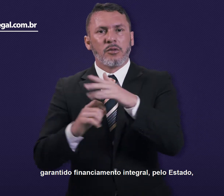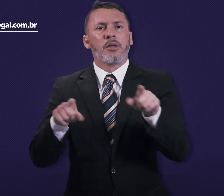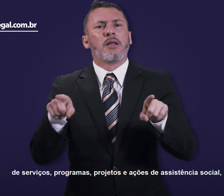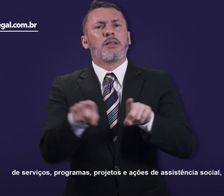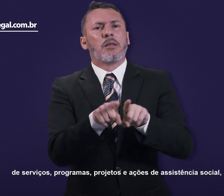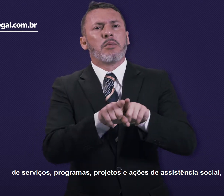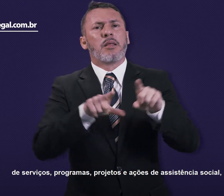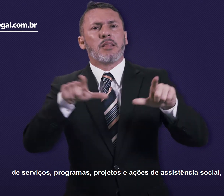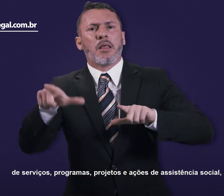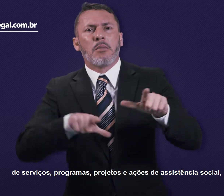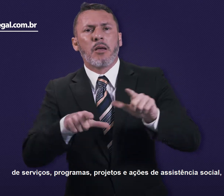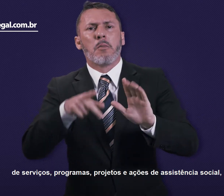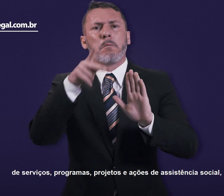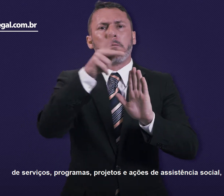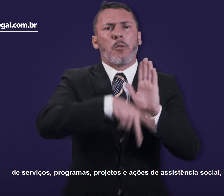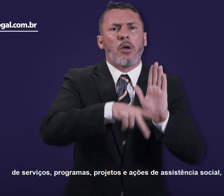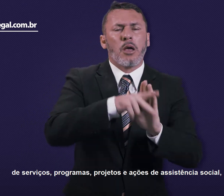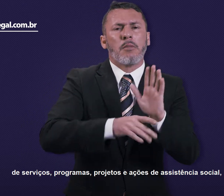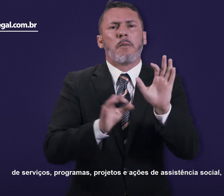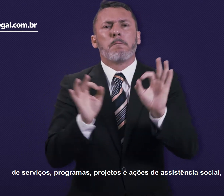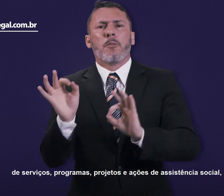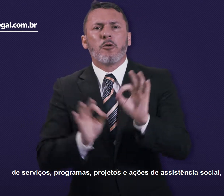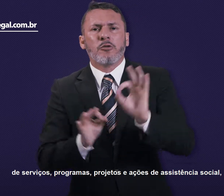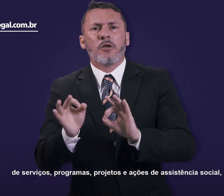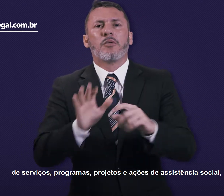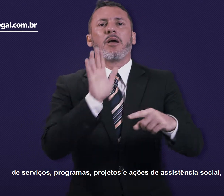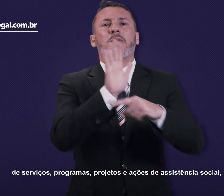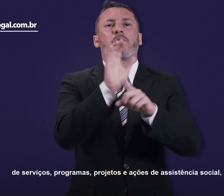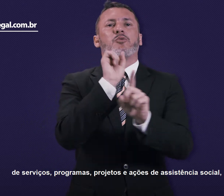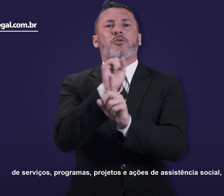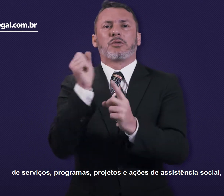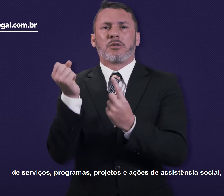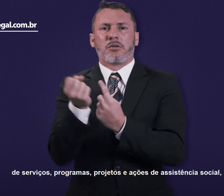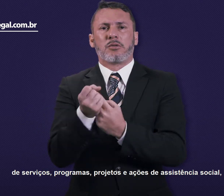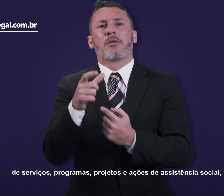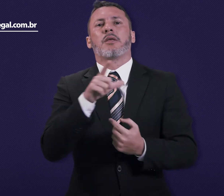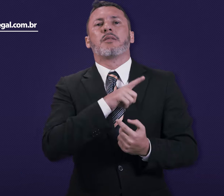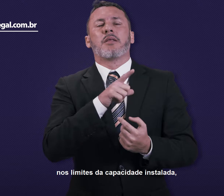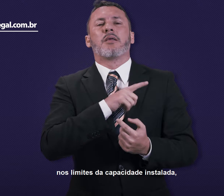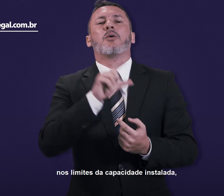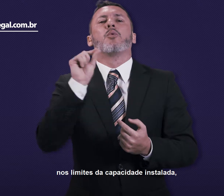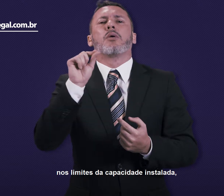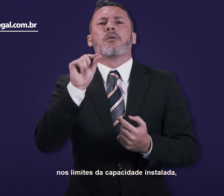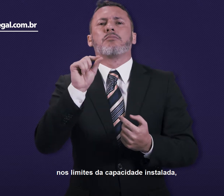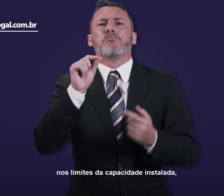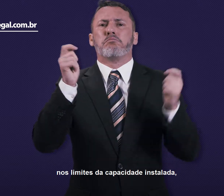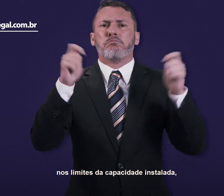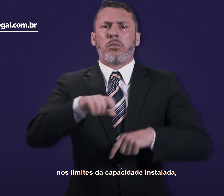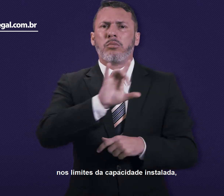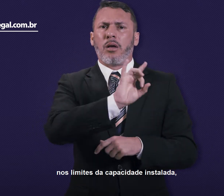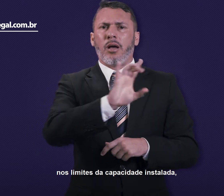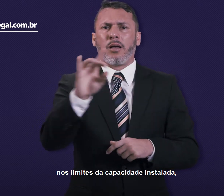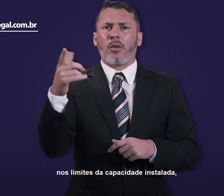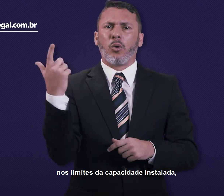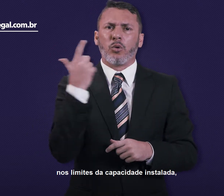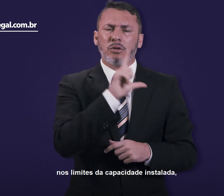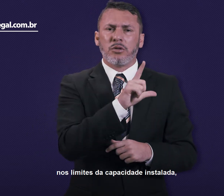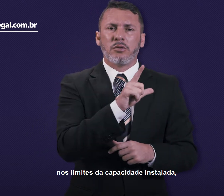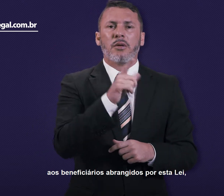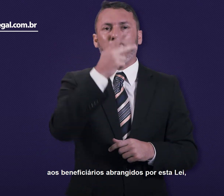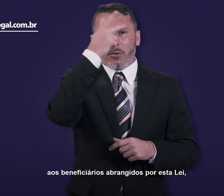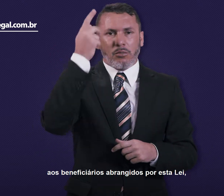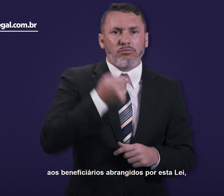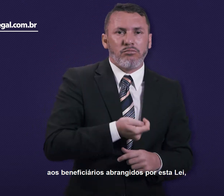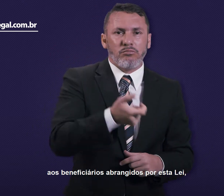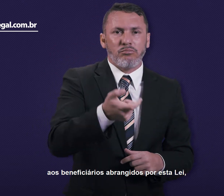Estado de serviços, programas, projetos e ações de assistência social nos limites da capacidade